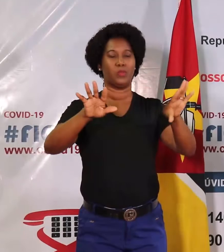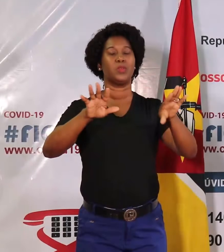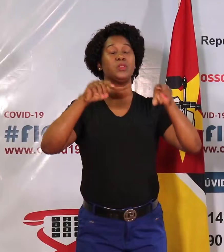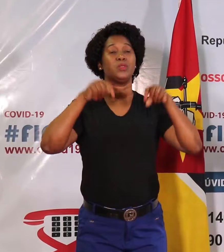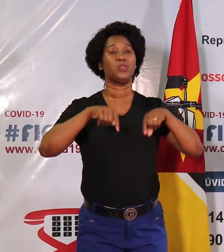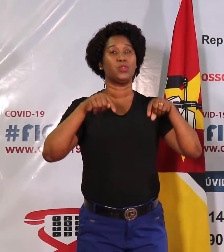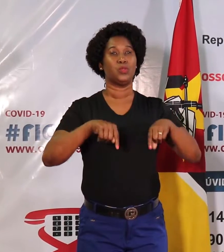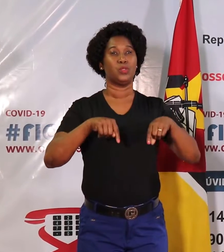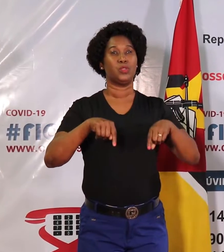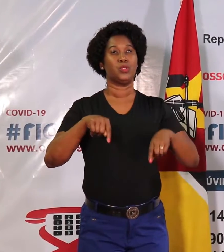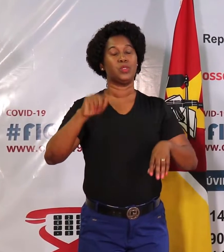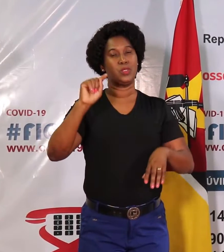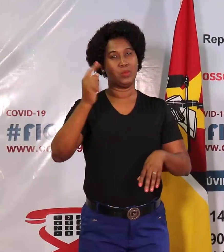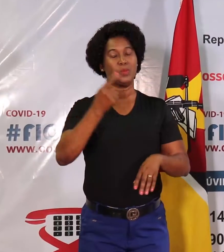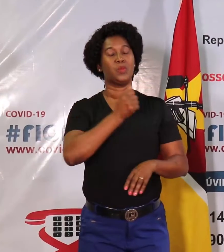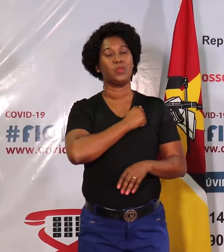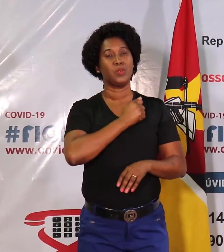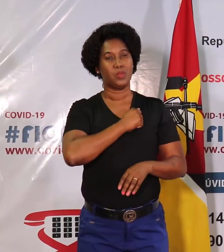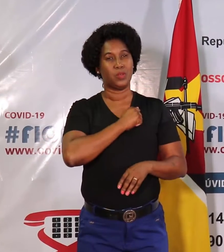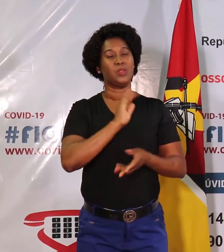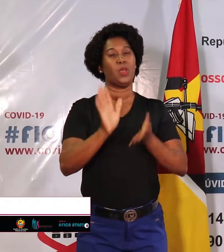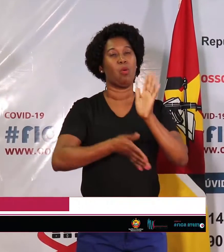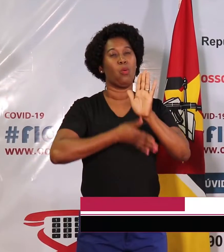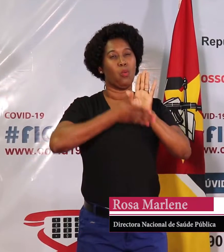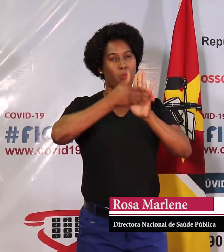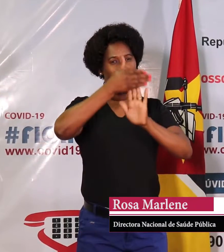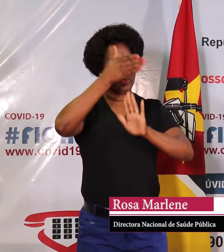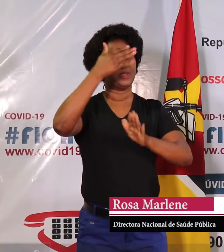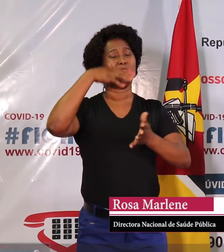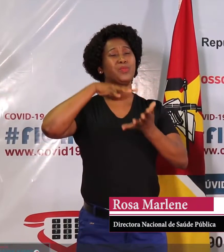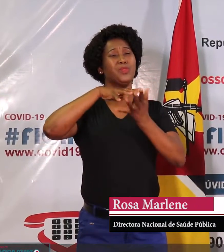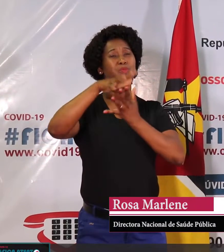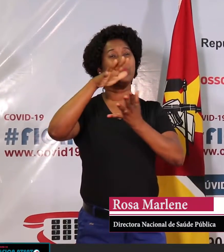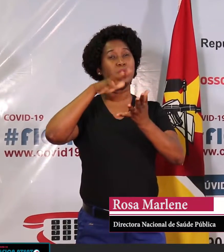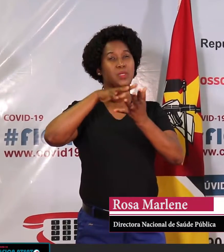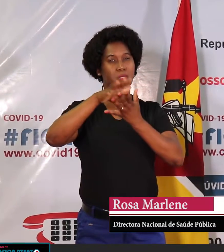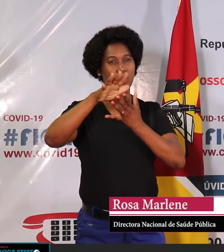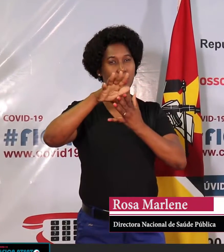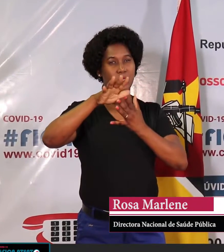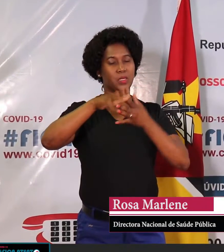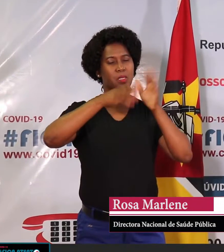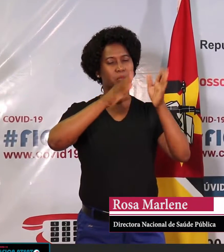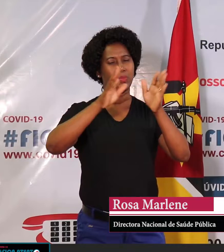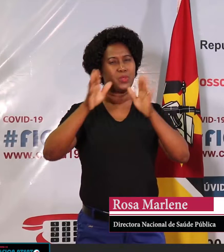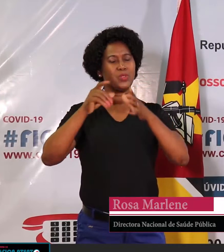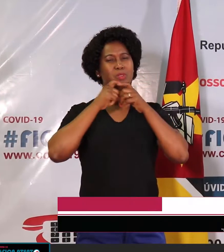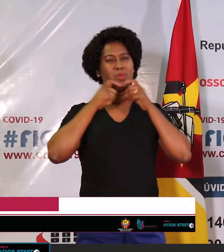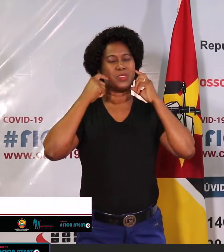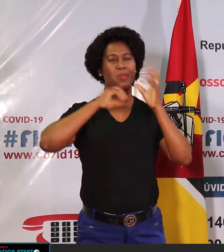gostaria de iniciar a minha intervenção sublinhando a necessidade de todos os moçambicanos